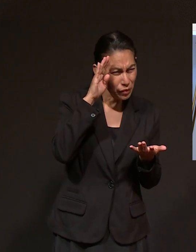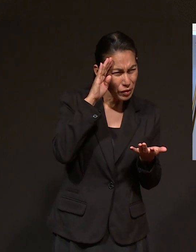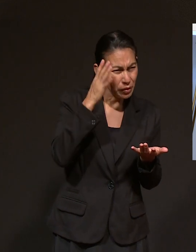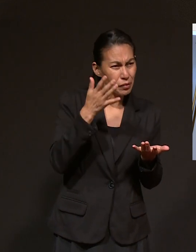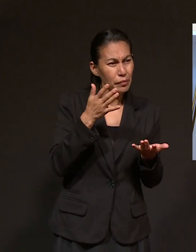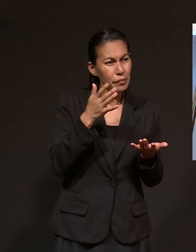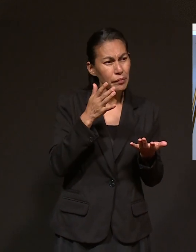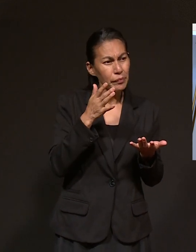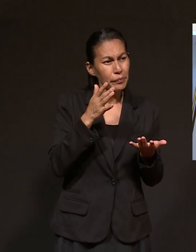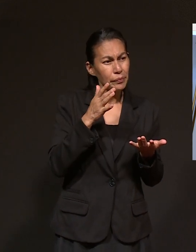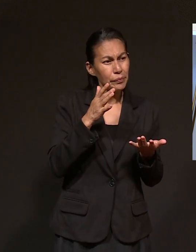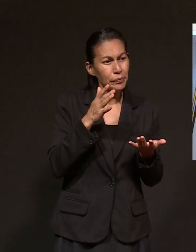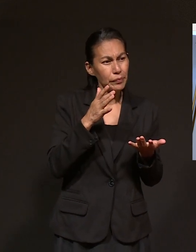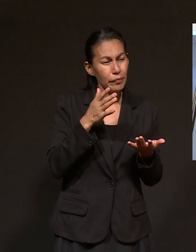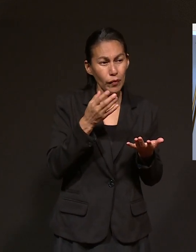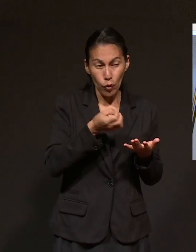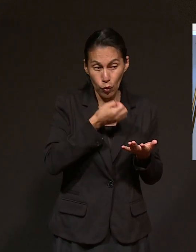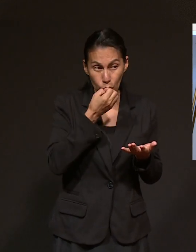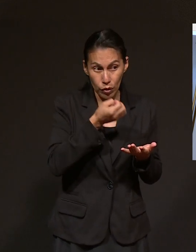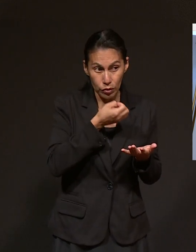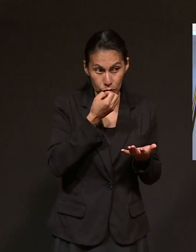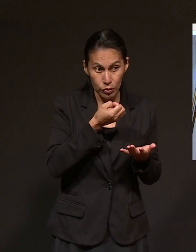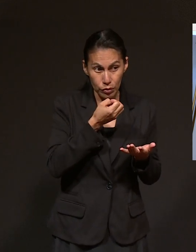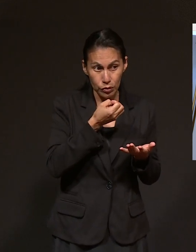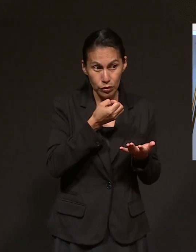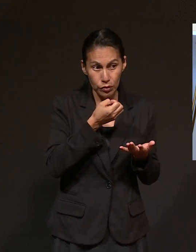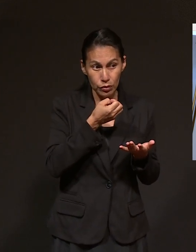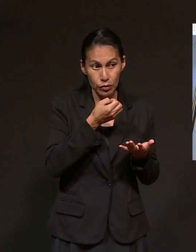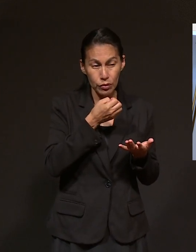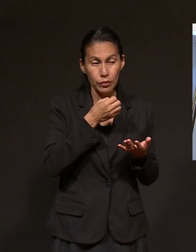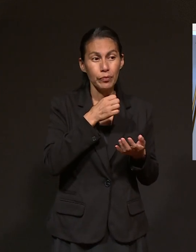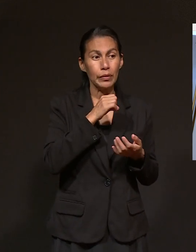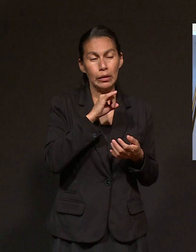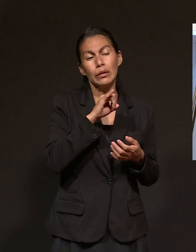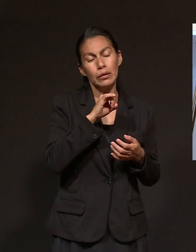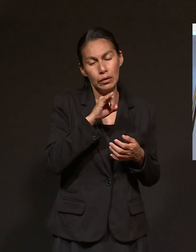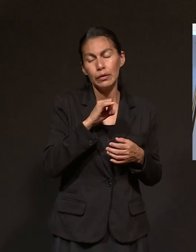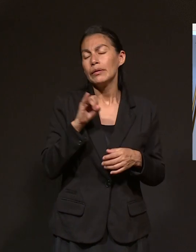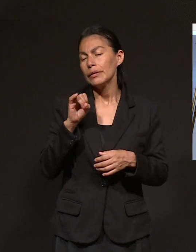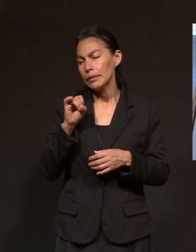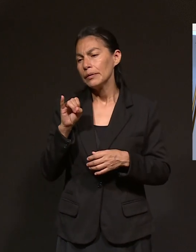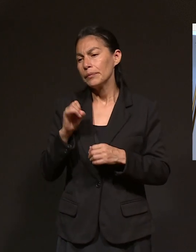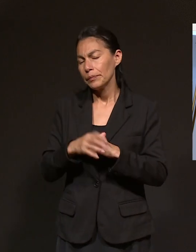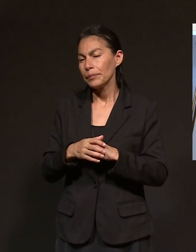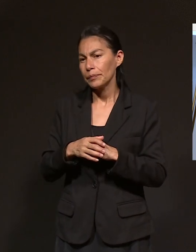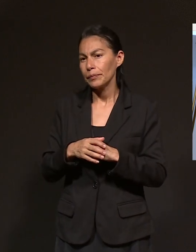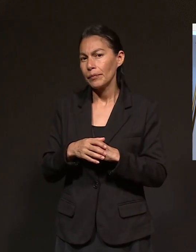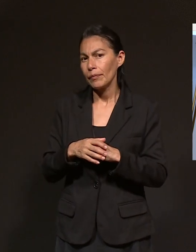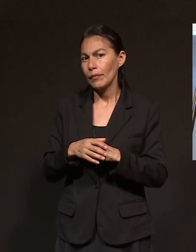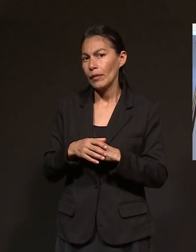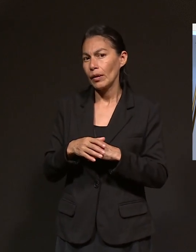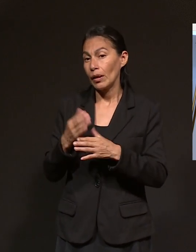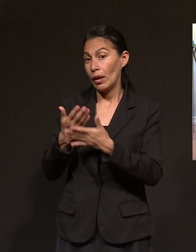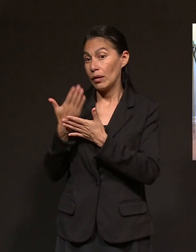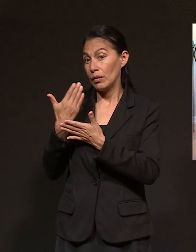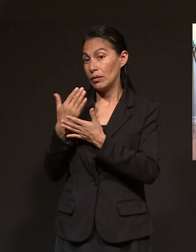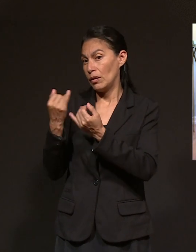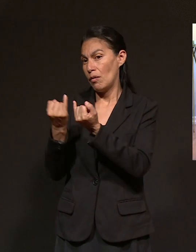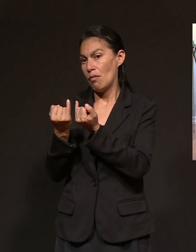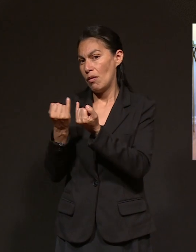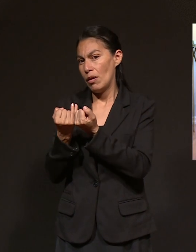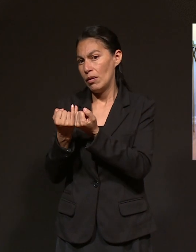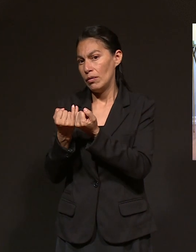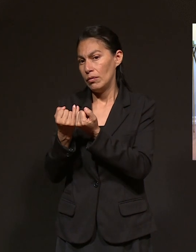Supongo que detrás de eso hubo mucha oración. Sí. En un principio,